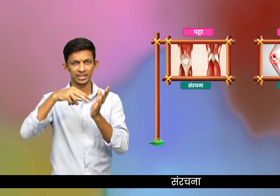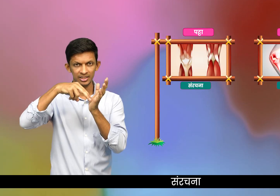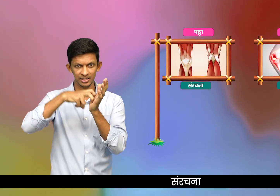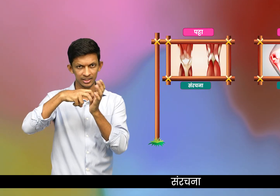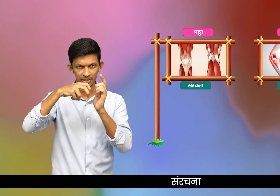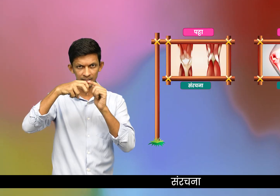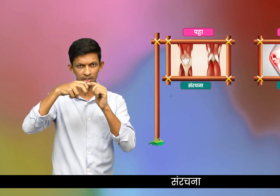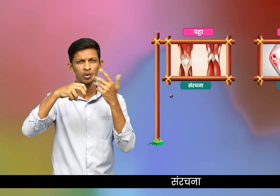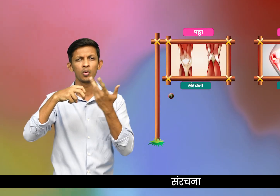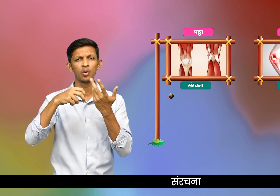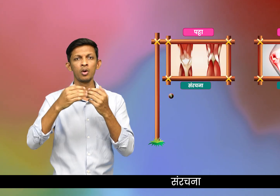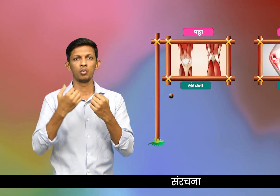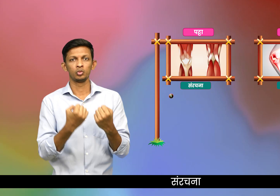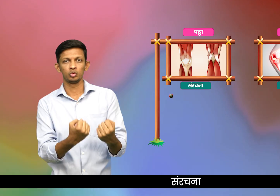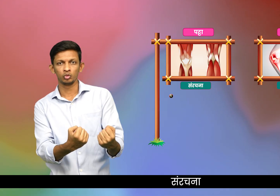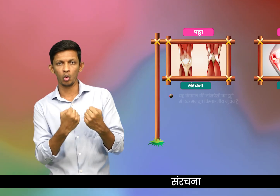संरचना